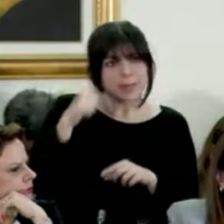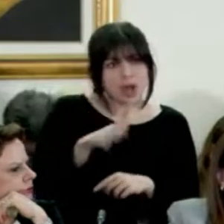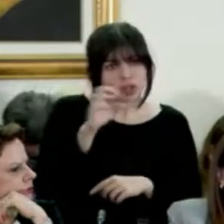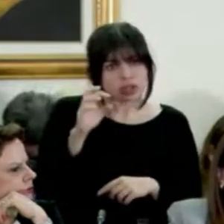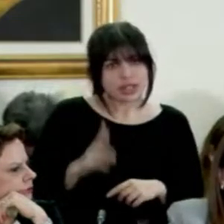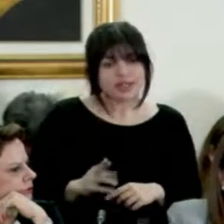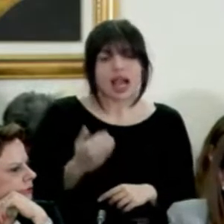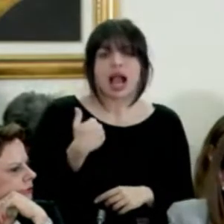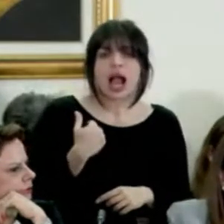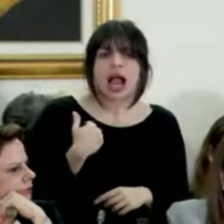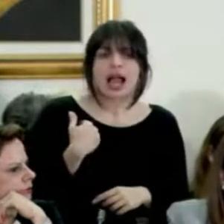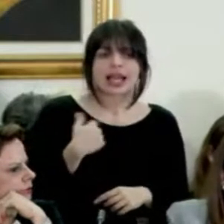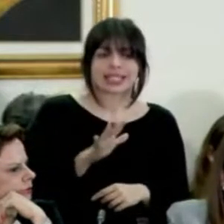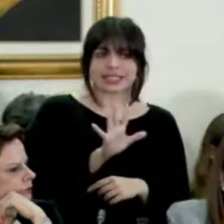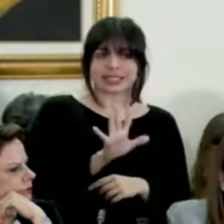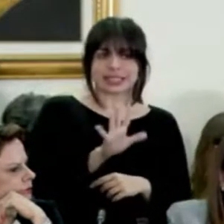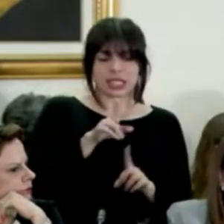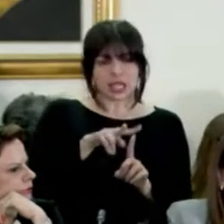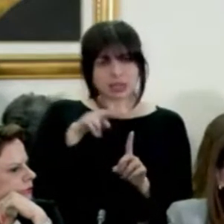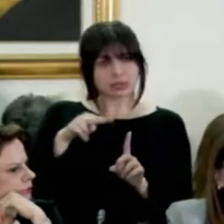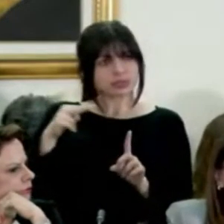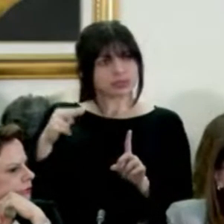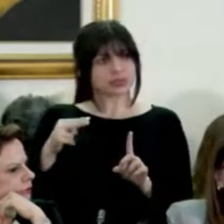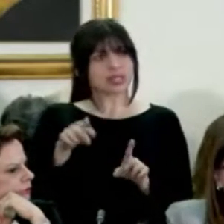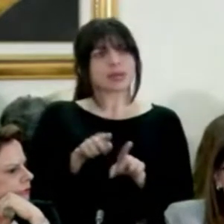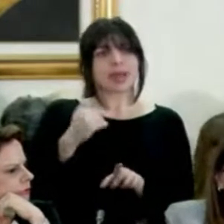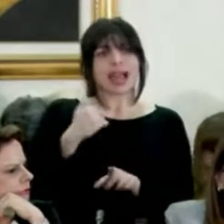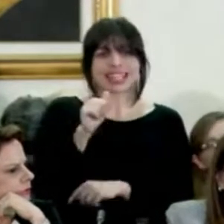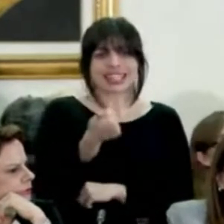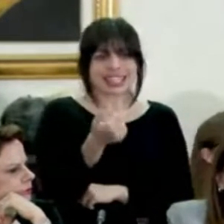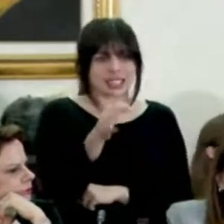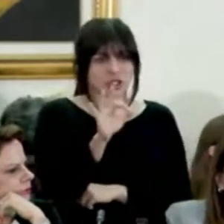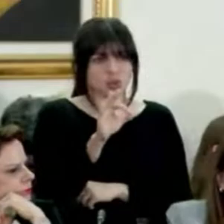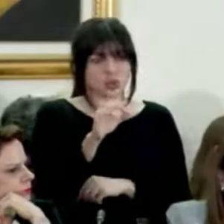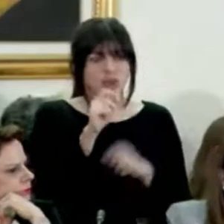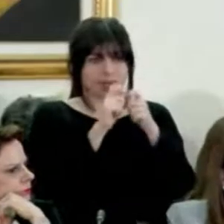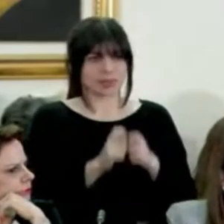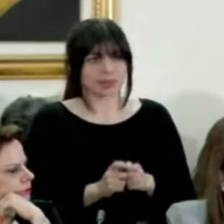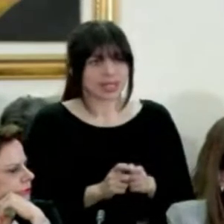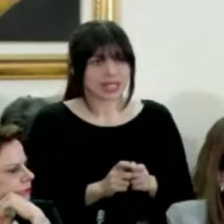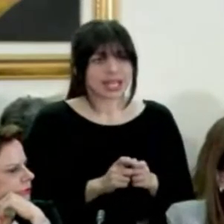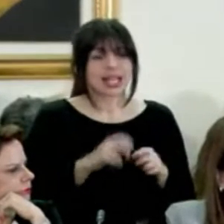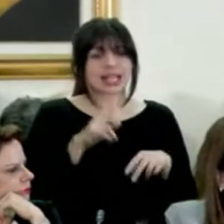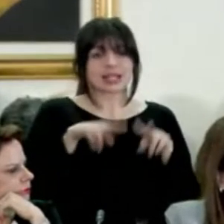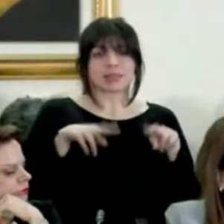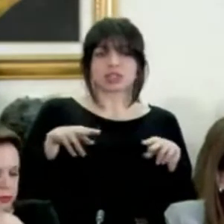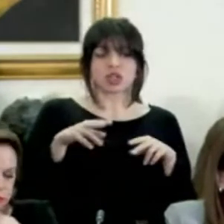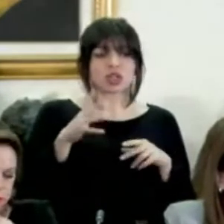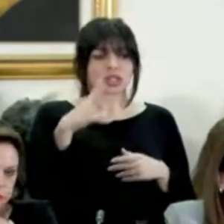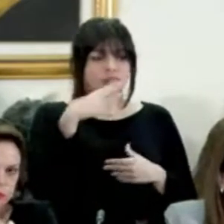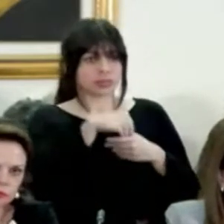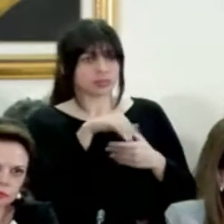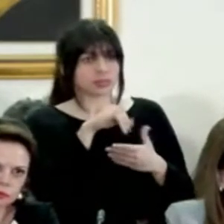Rica. Tenemos 5 dimensiones y tenemos 19 indicadores. Las dimensiones que están contempladas en